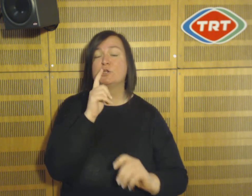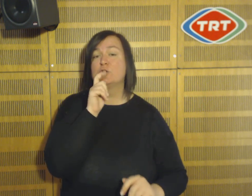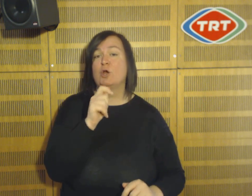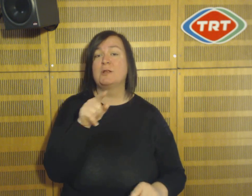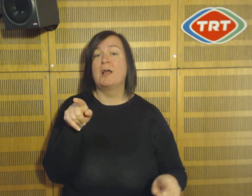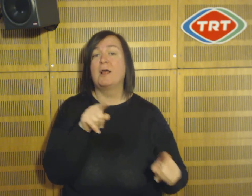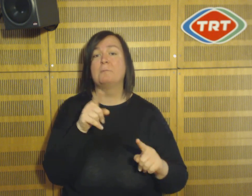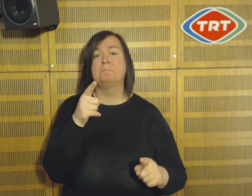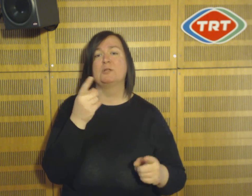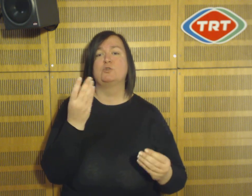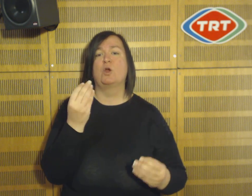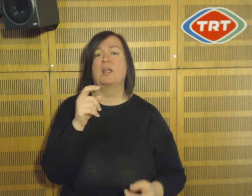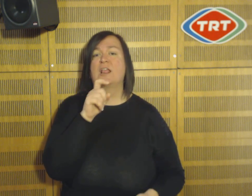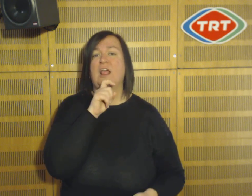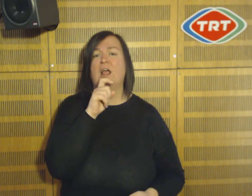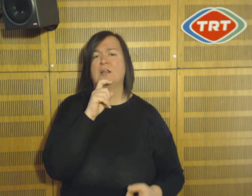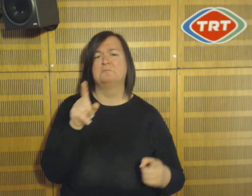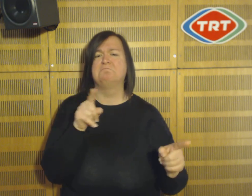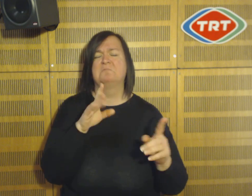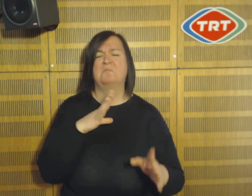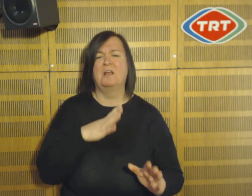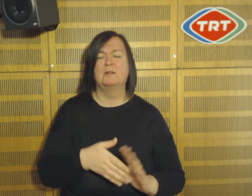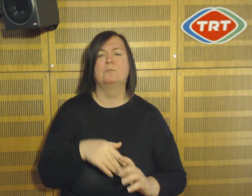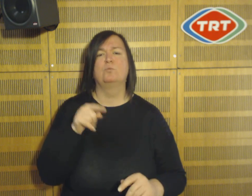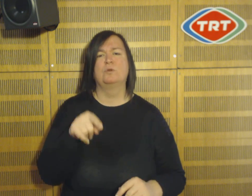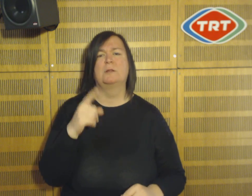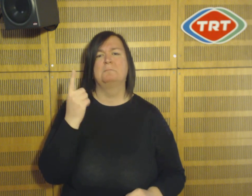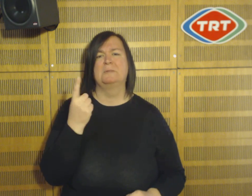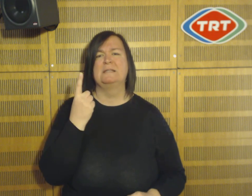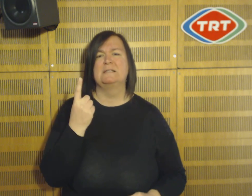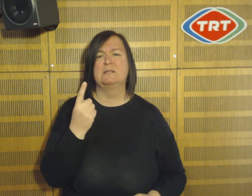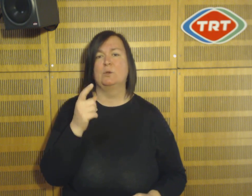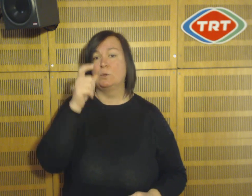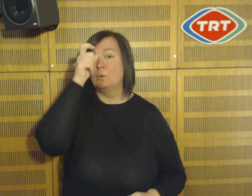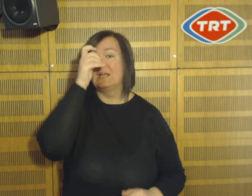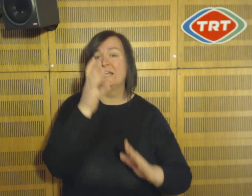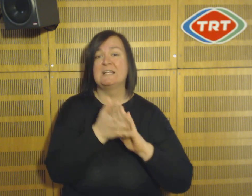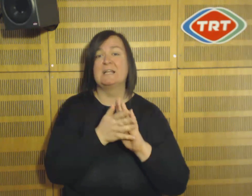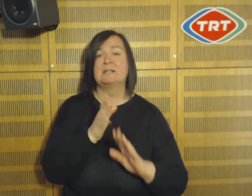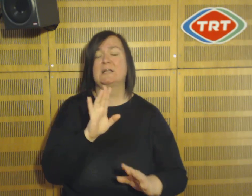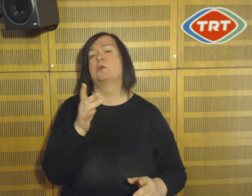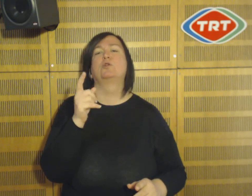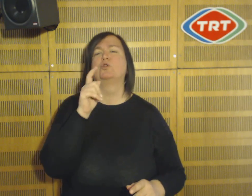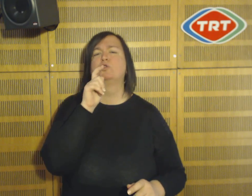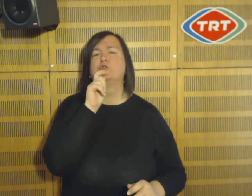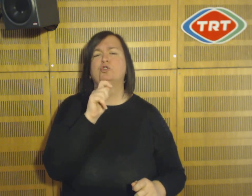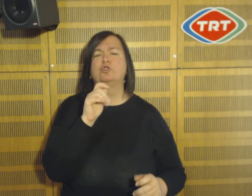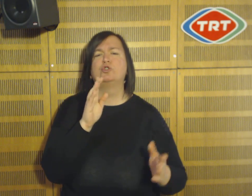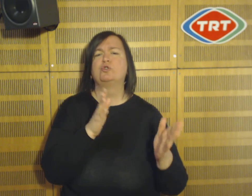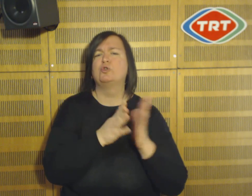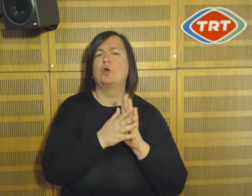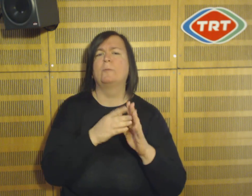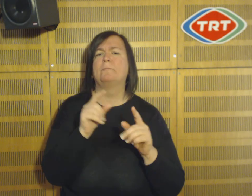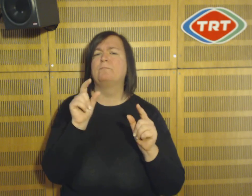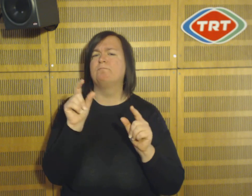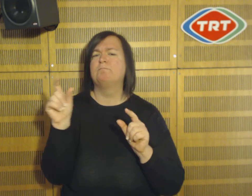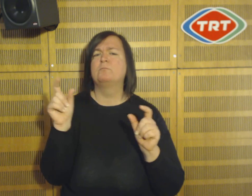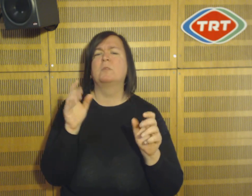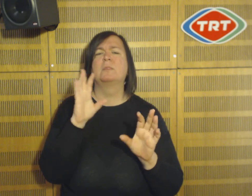hakkında Aslında birçok yanlış yargı bulunmaktaydı Bunlardan birisi Aslında Türk ş atie sadece somut sözcükler vardır Terim sözcükleri bulunmamakta